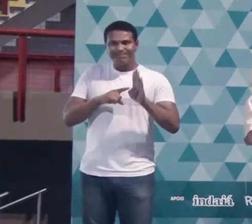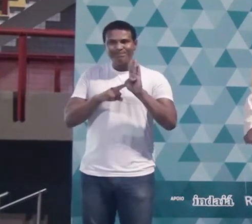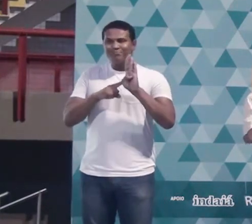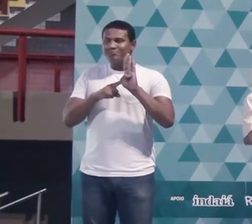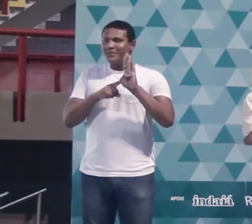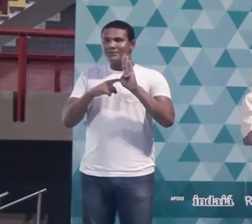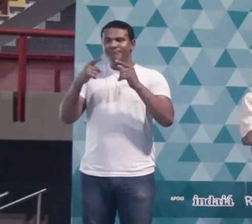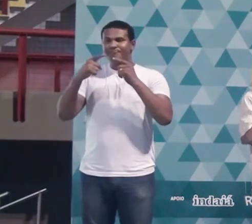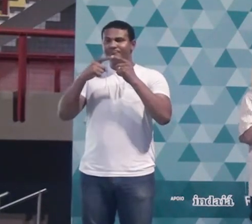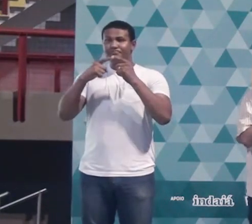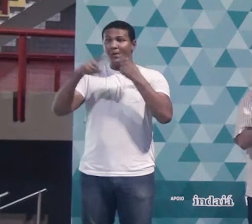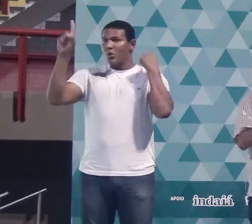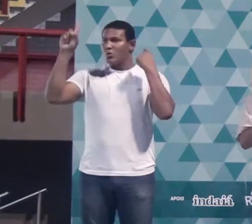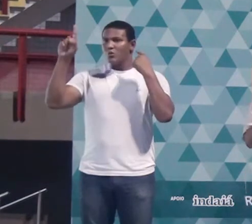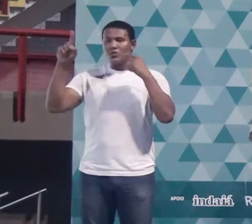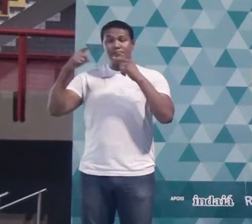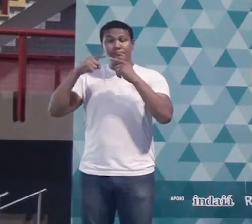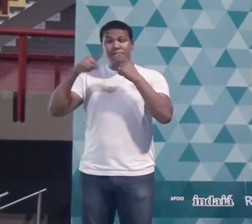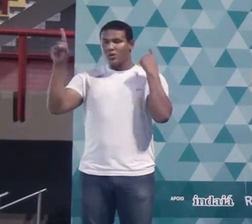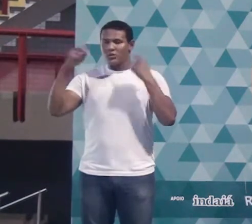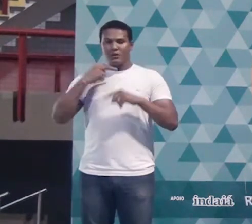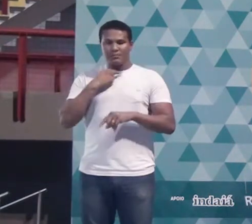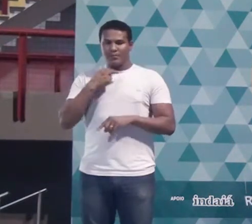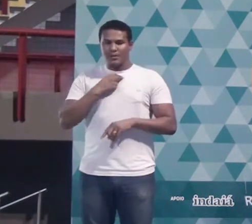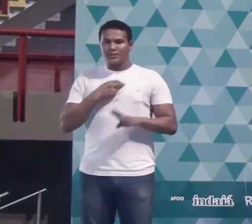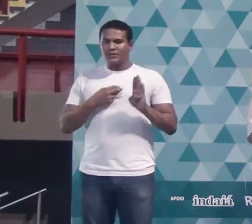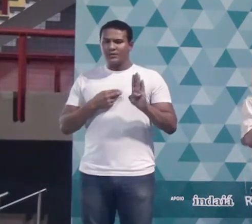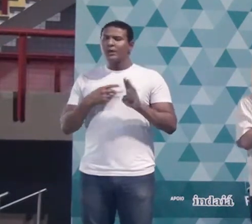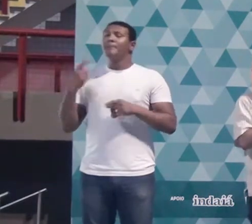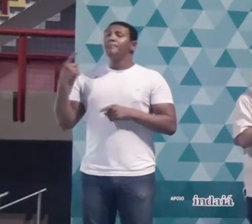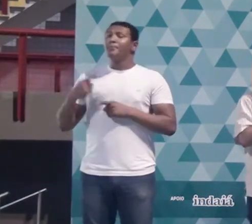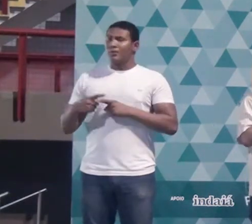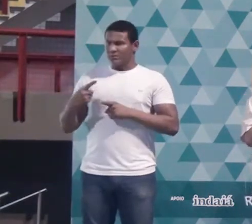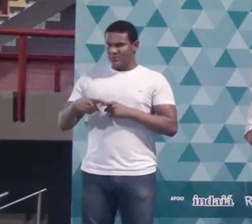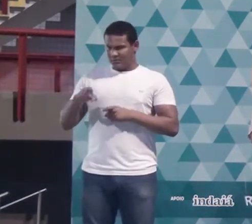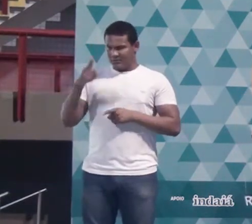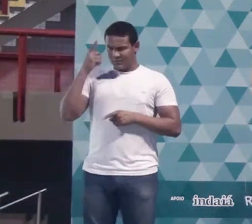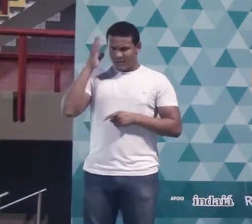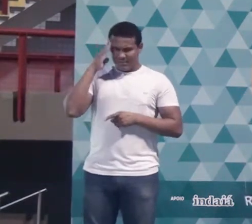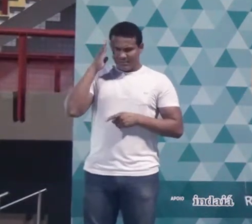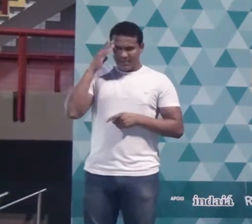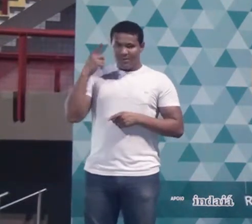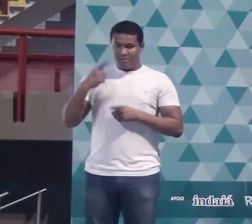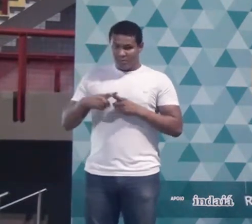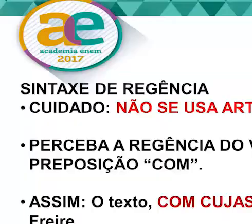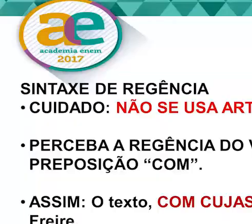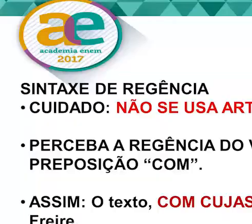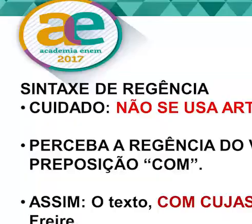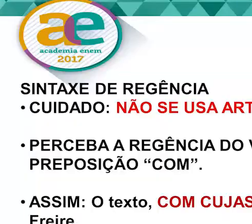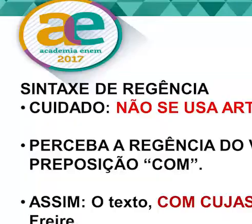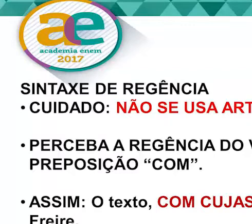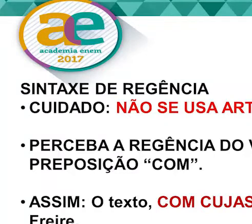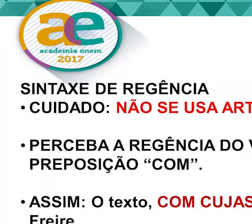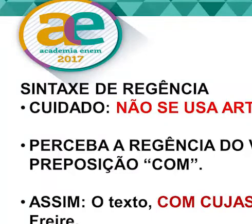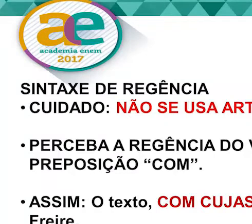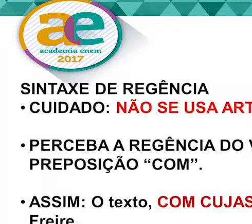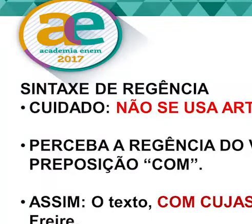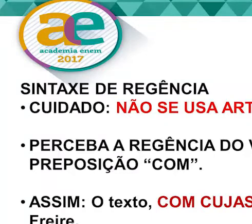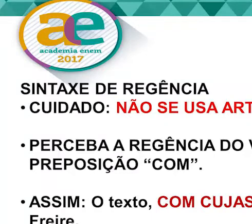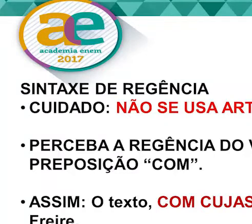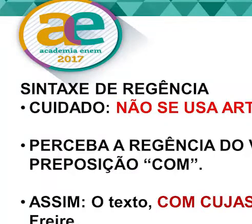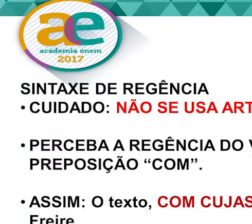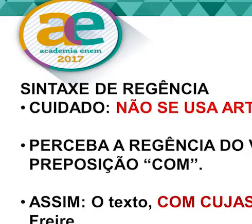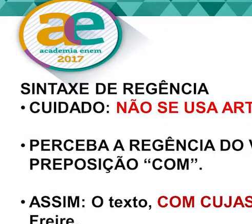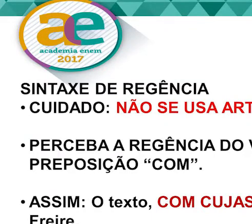B. Não pode ser resposta. Sabe por quê? Tu vai guardar isso aqui, ó. Cuidado. Não se